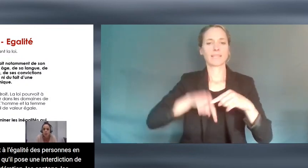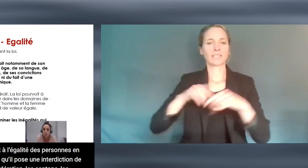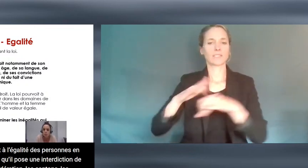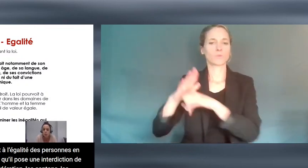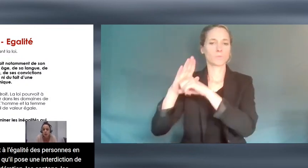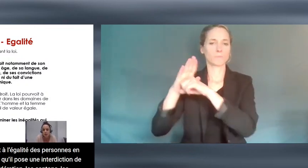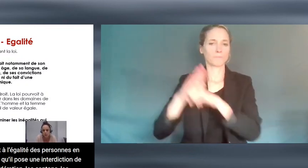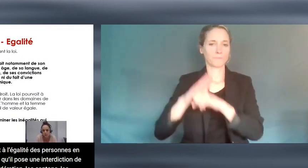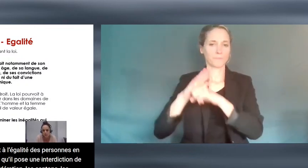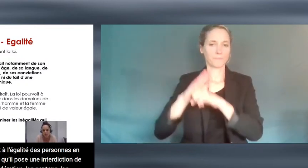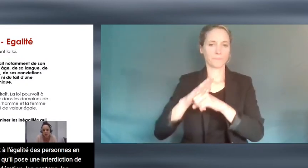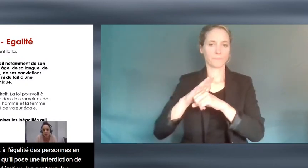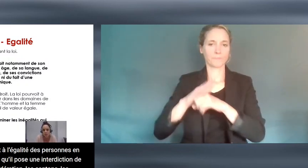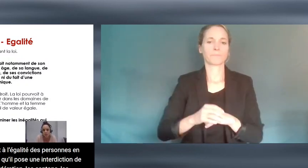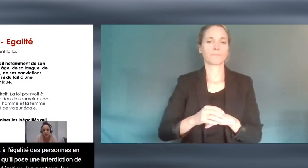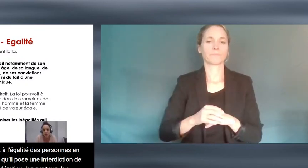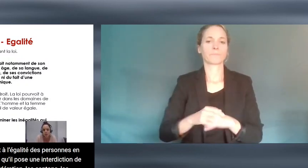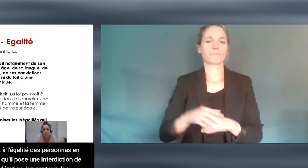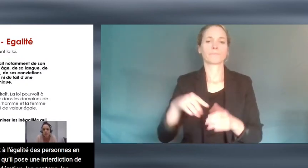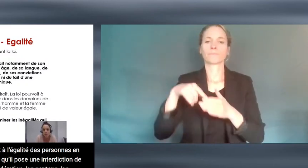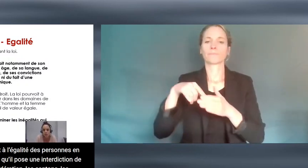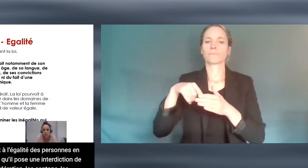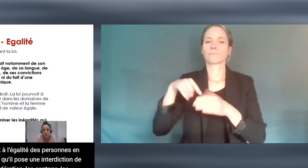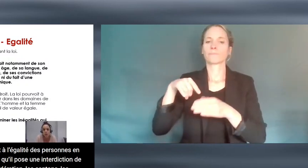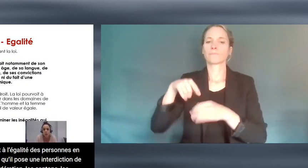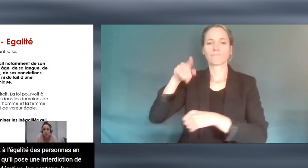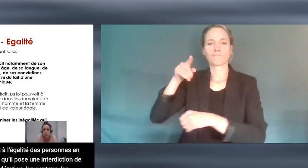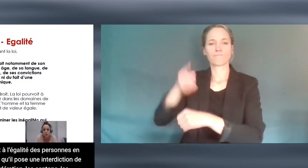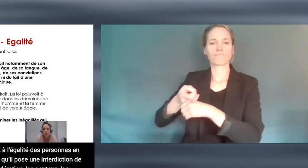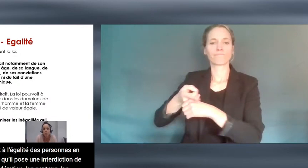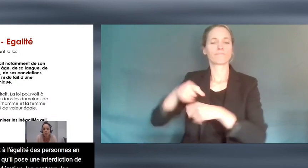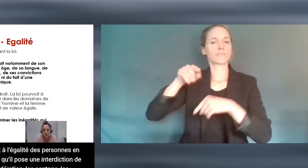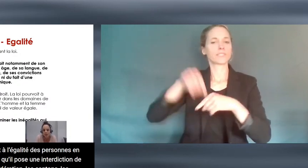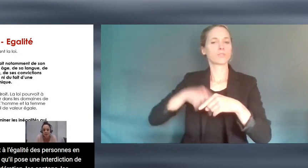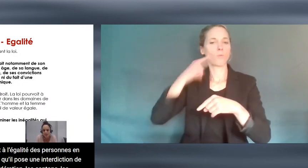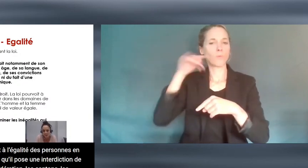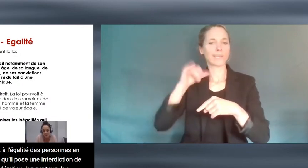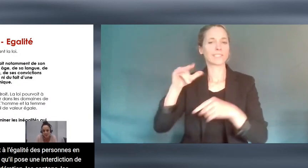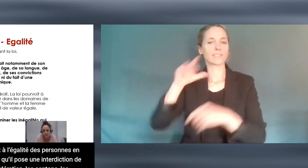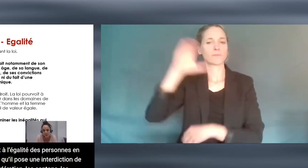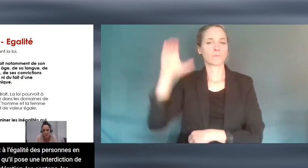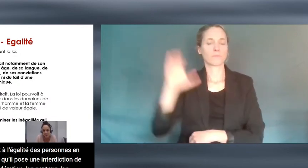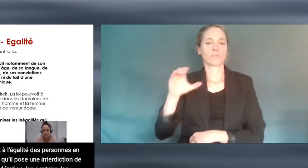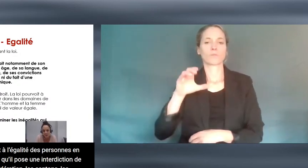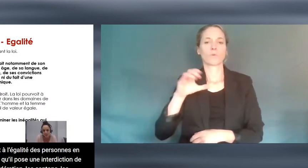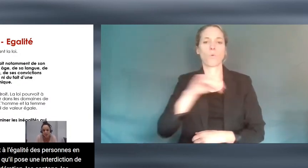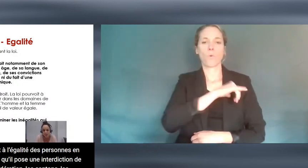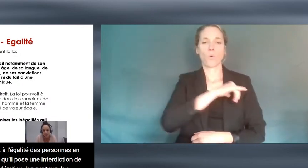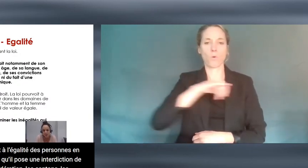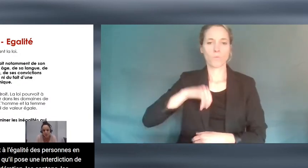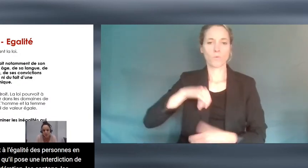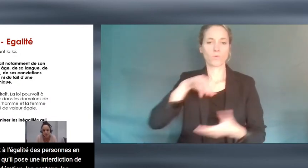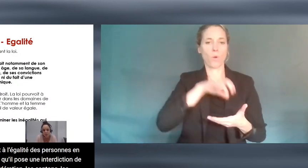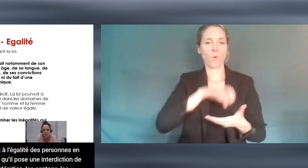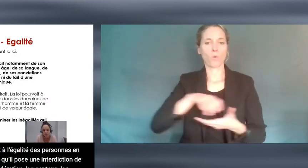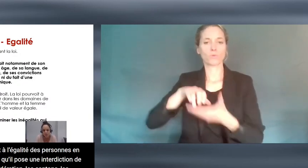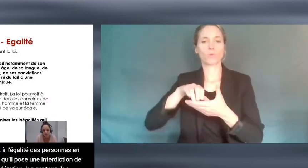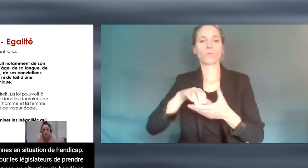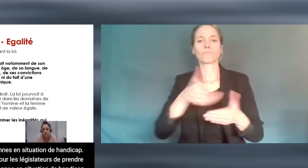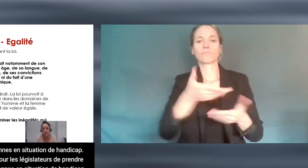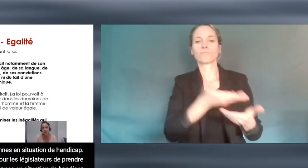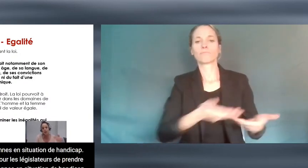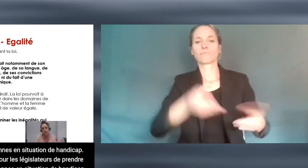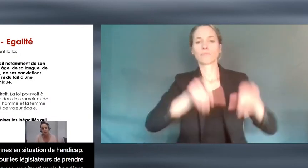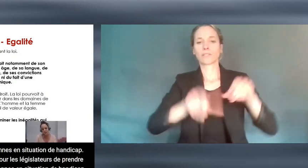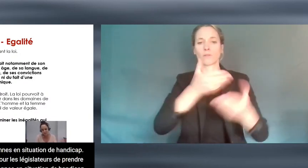obligation pour la Confédération, les cantons, les communes, de ne pas discriminer les personnes en situation de